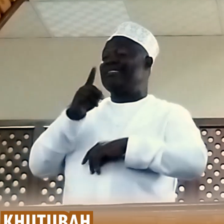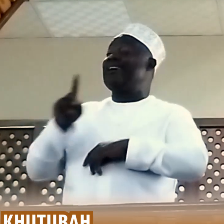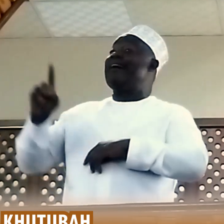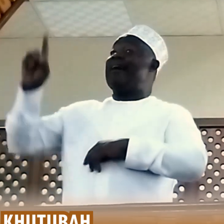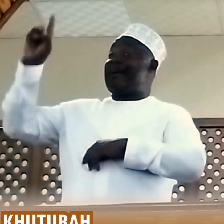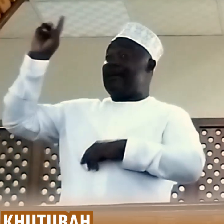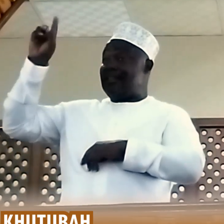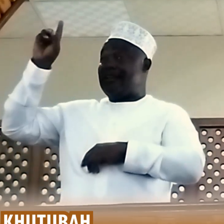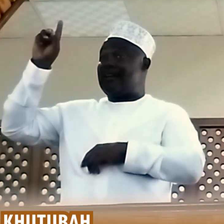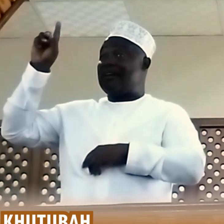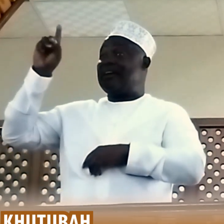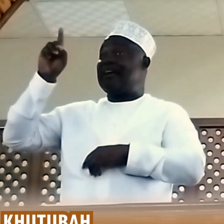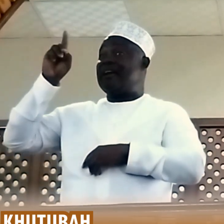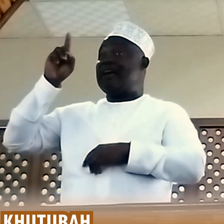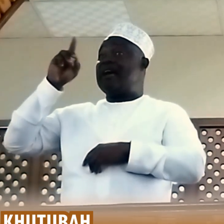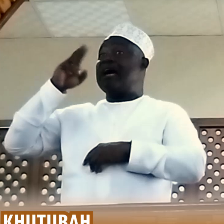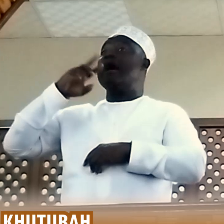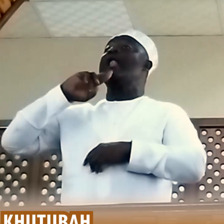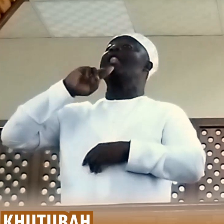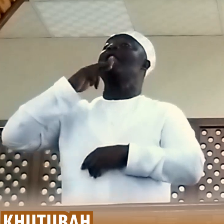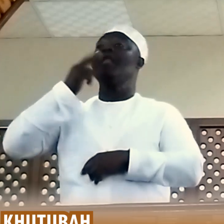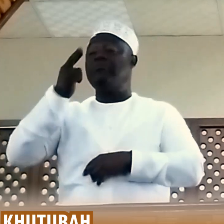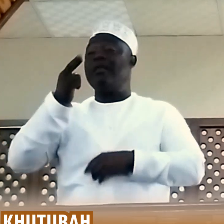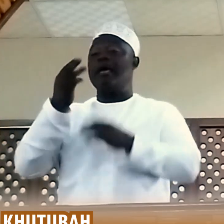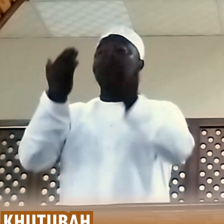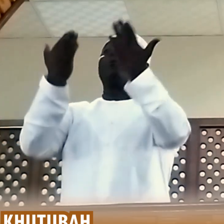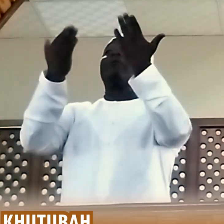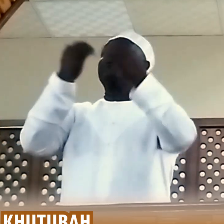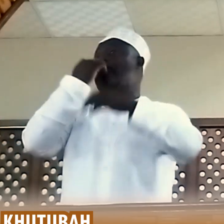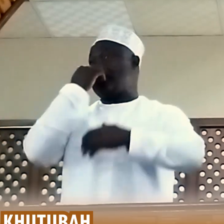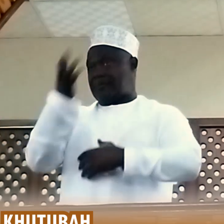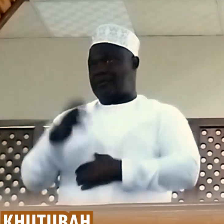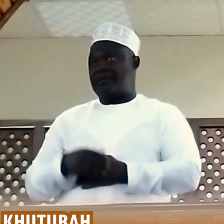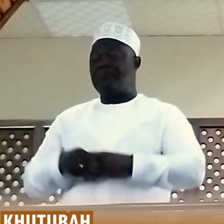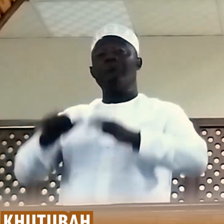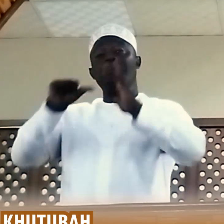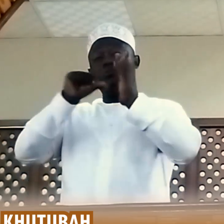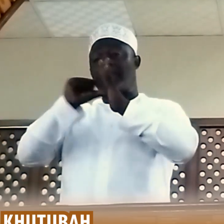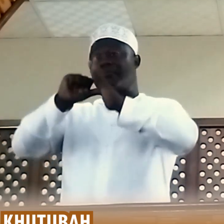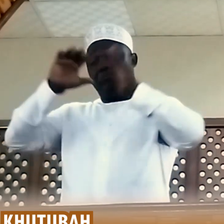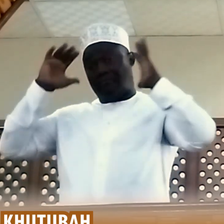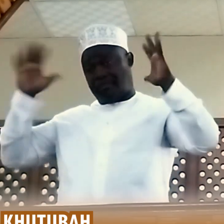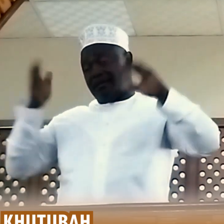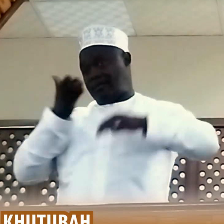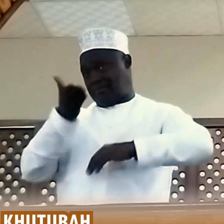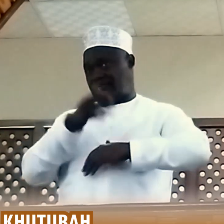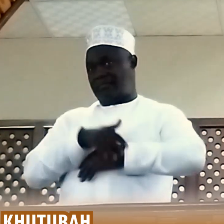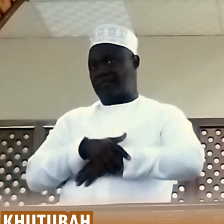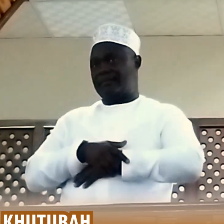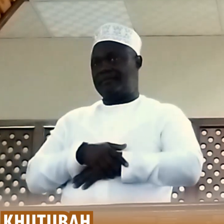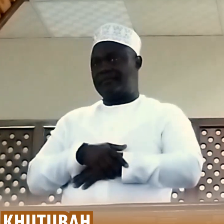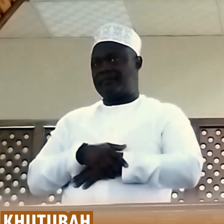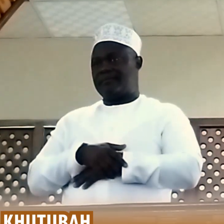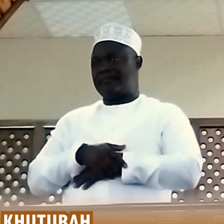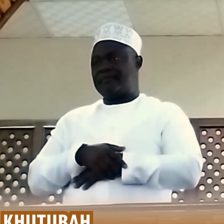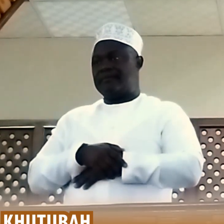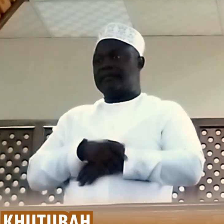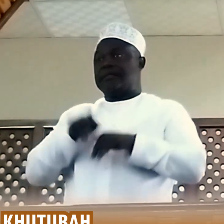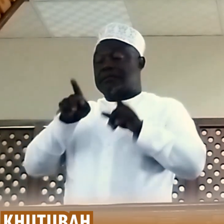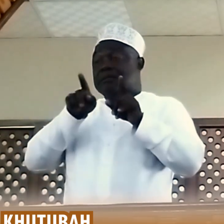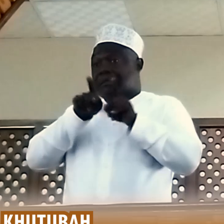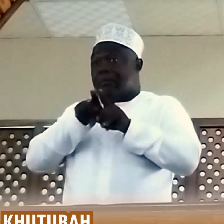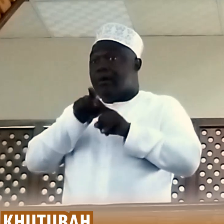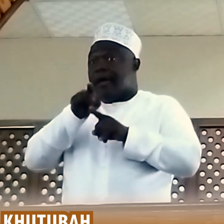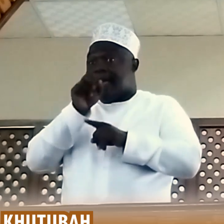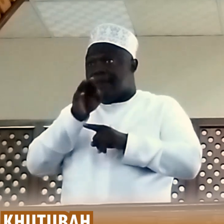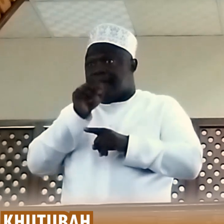ta'ala tayanukula dduwaye. Eyina ebizibu bingi. Wadhahabat